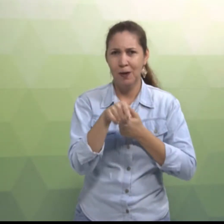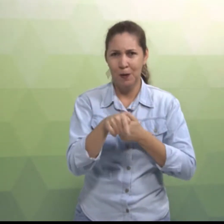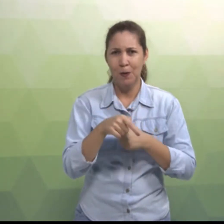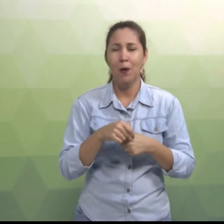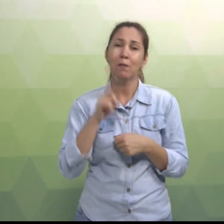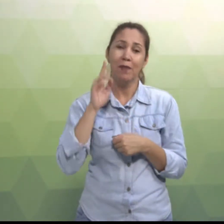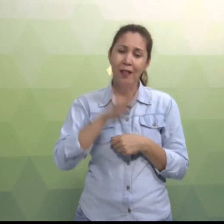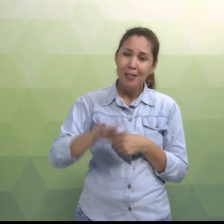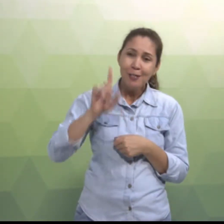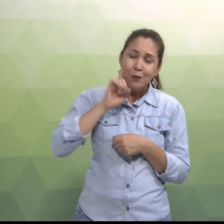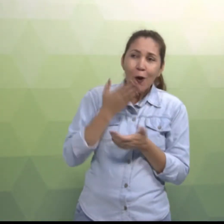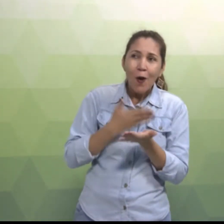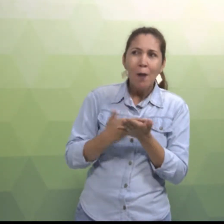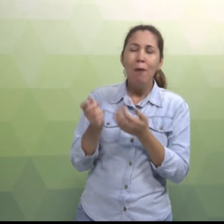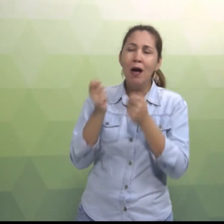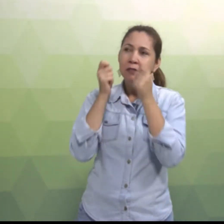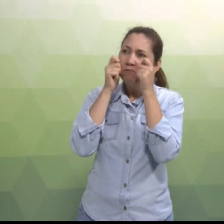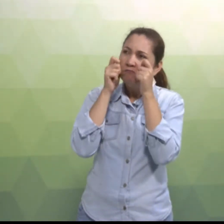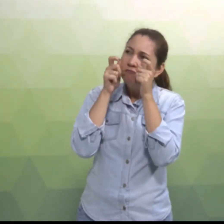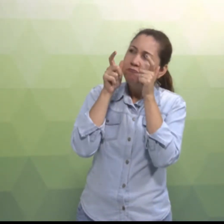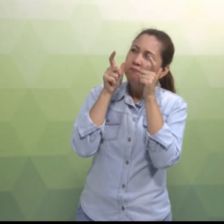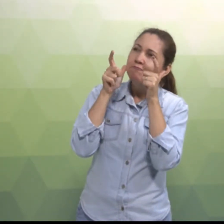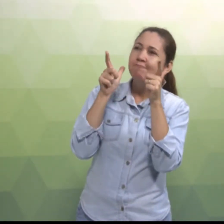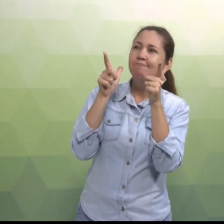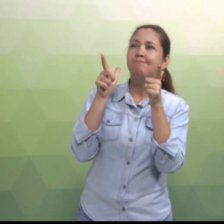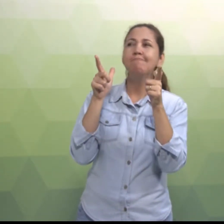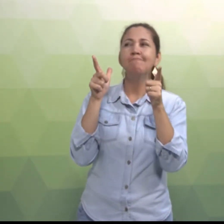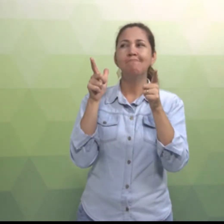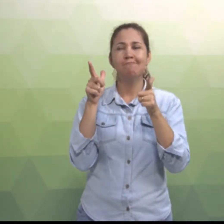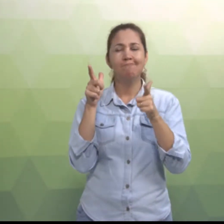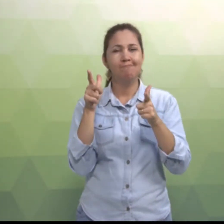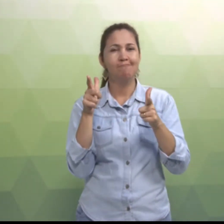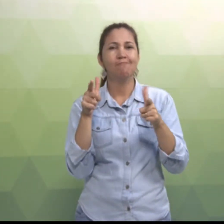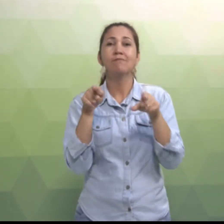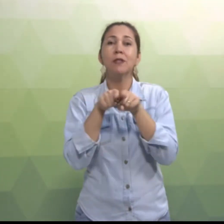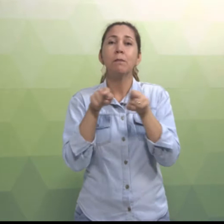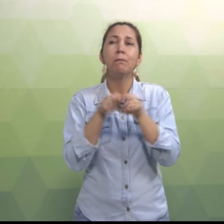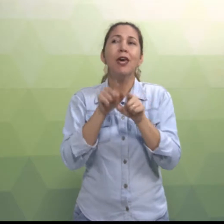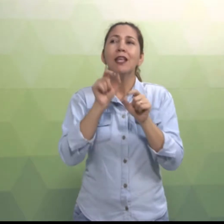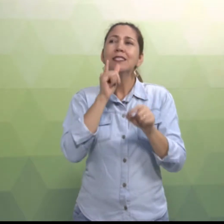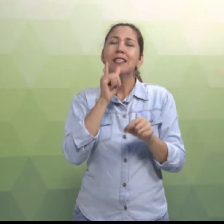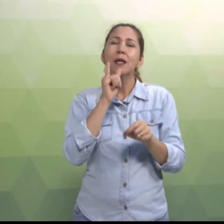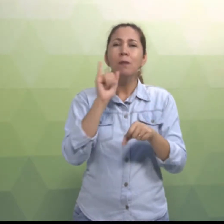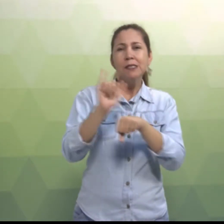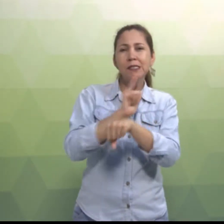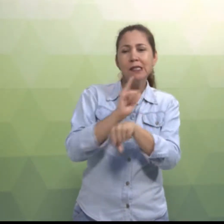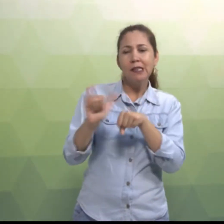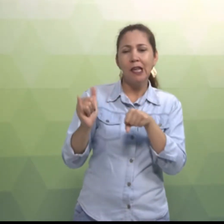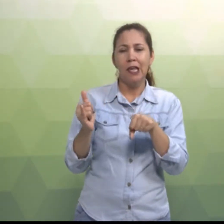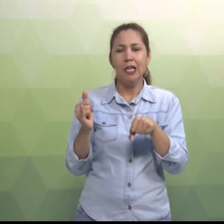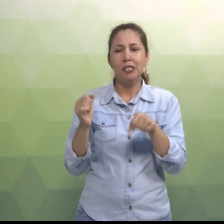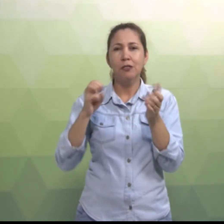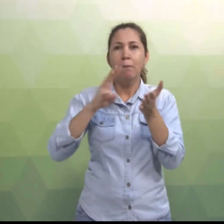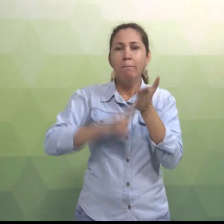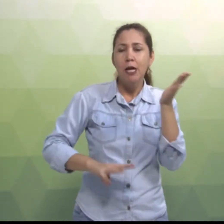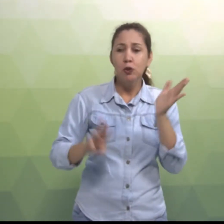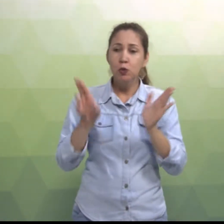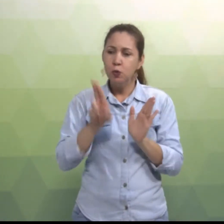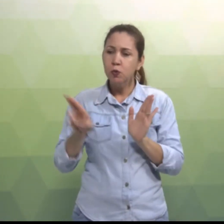várias informações que devem ser repassadas a ele, de forma que ele desperte o interesse. Um outro